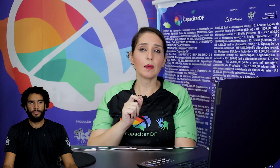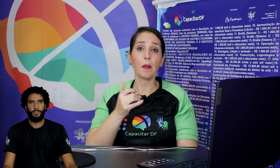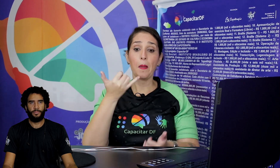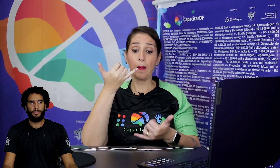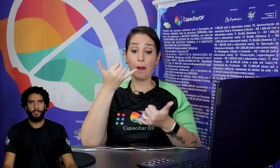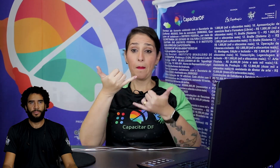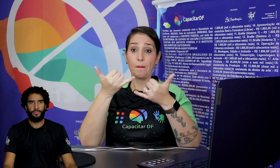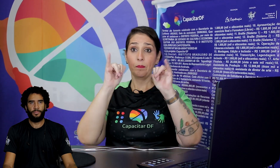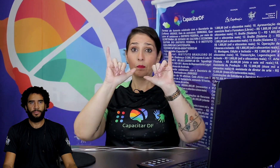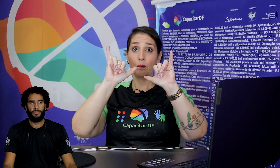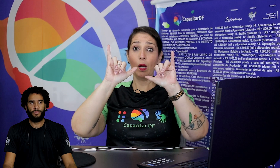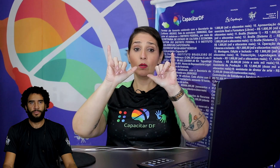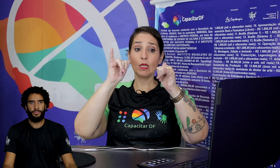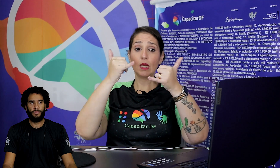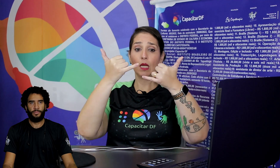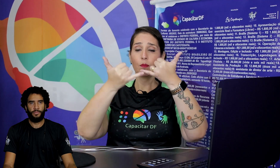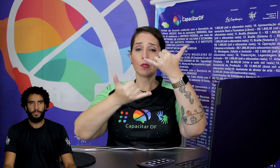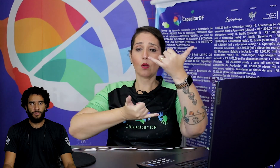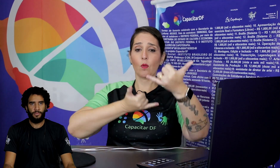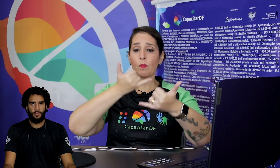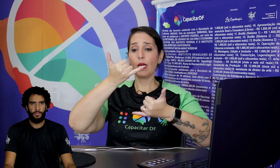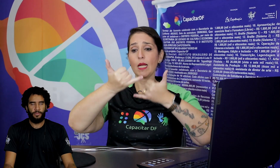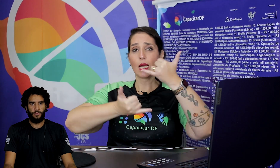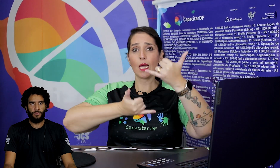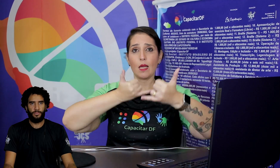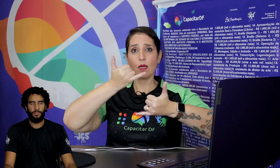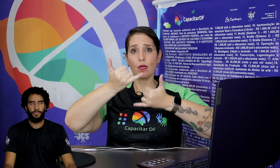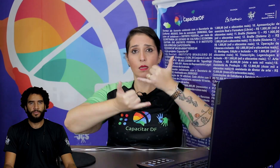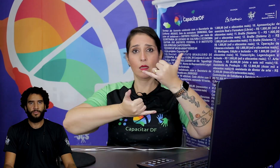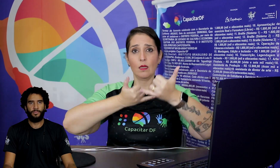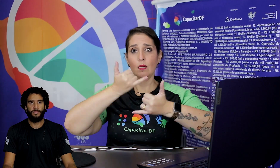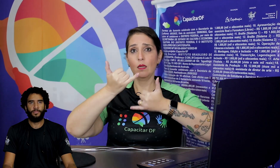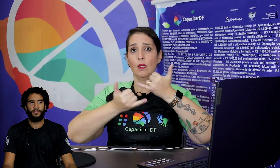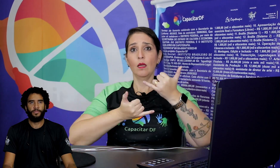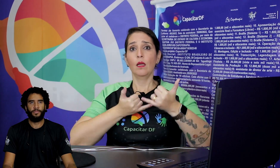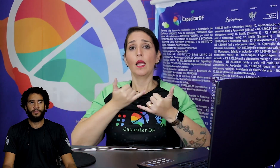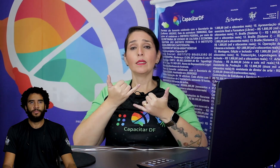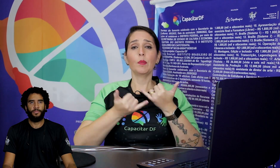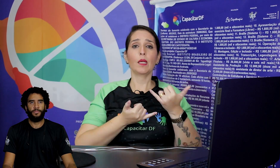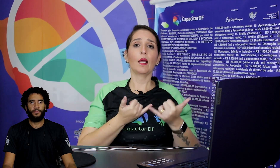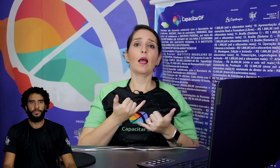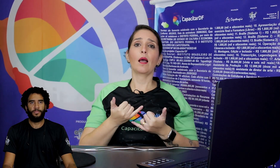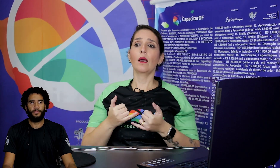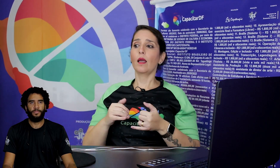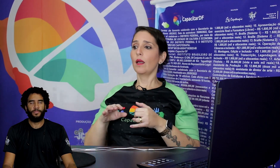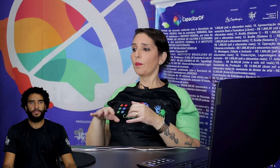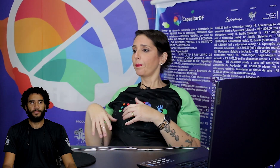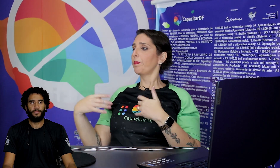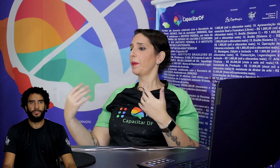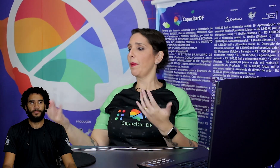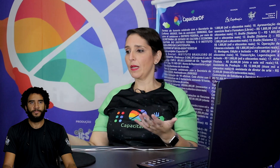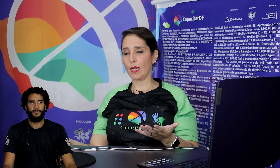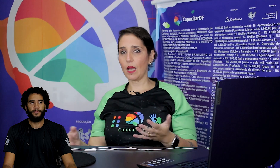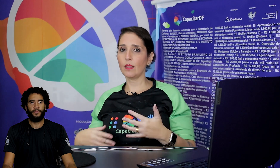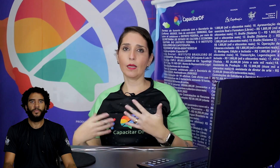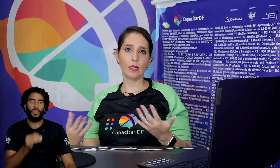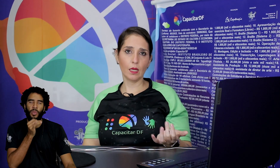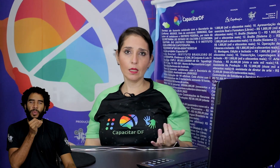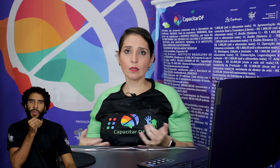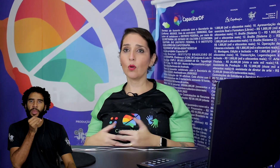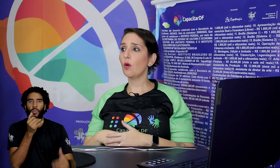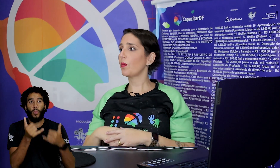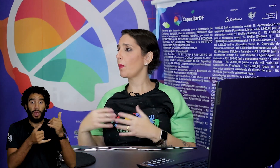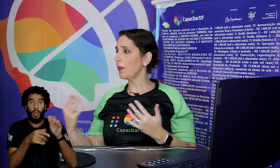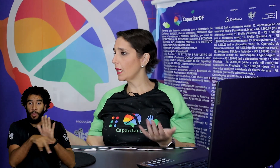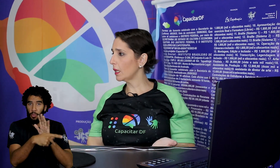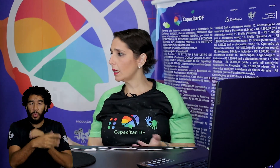simples. Mãos em Y. Brincar. Esse brincar é para brincar da